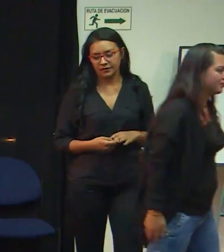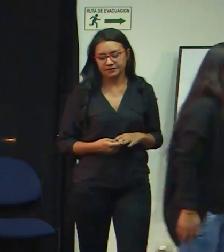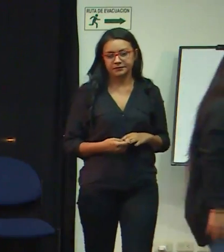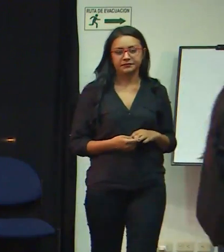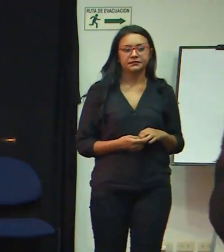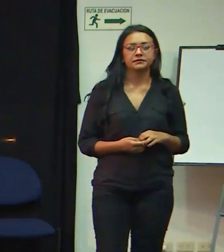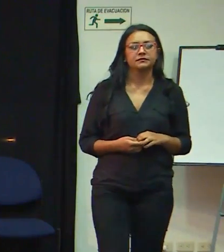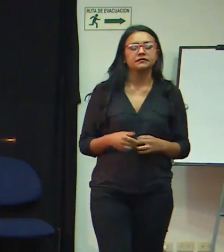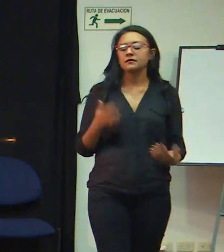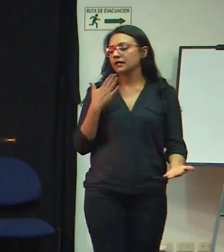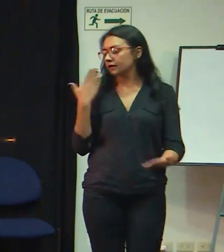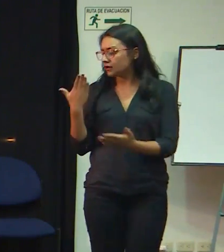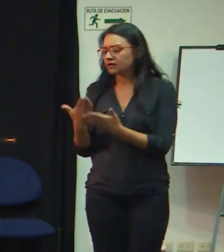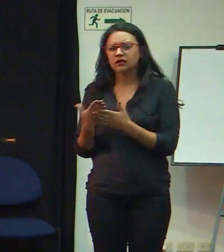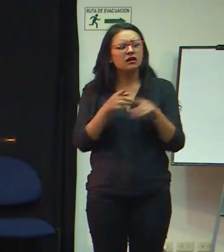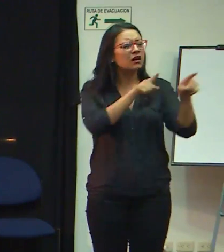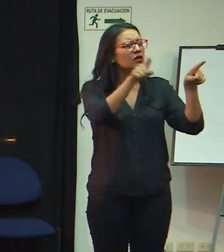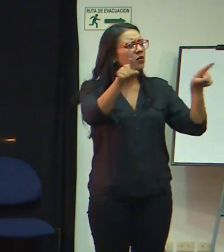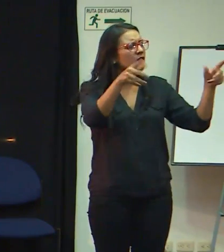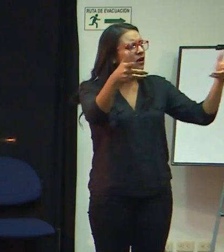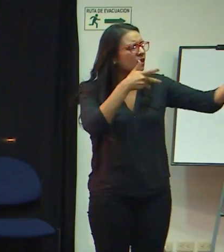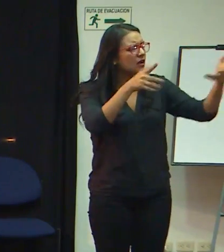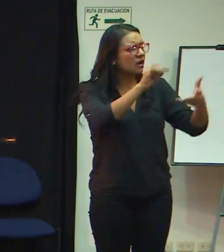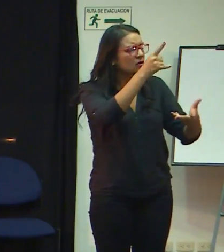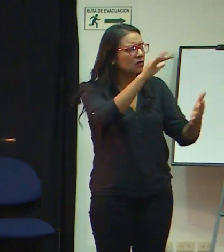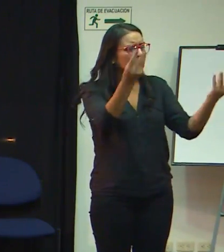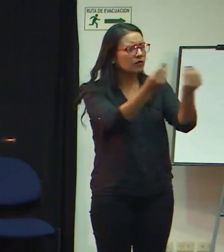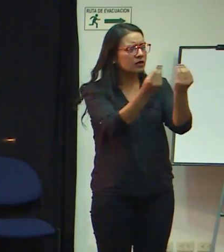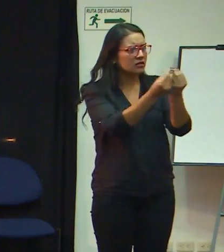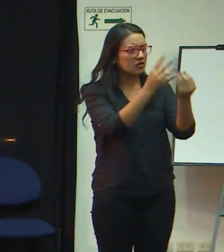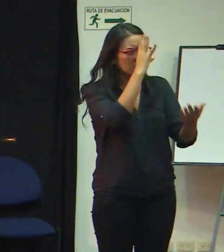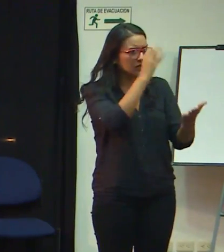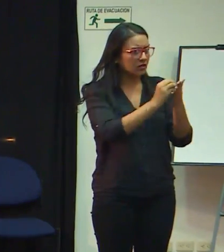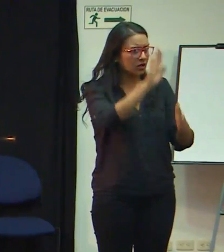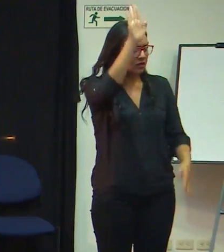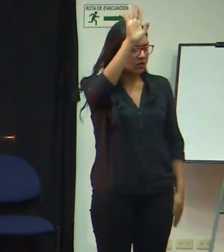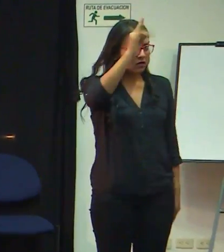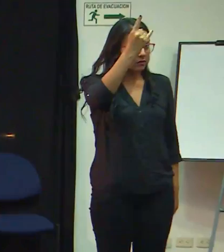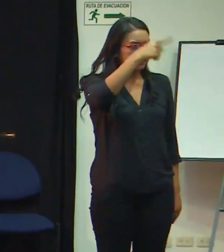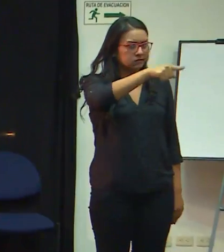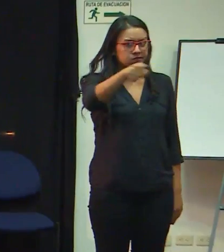Gracias. ¿Algún aporte por parte de los compañeros?